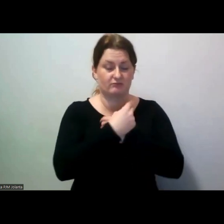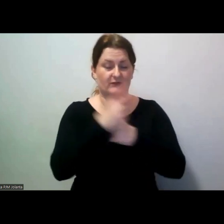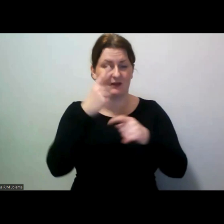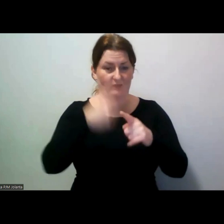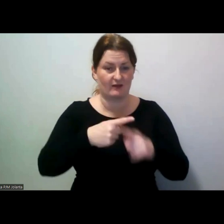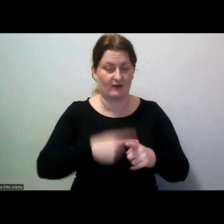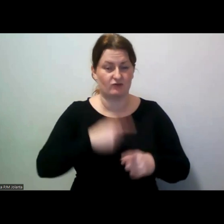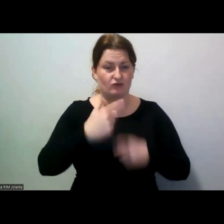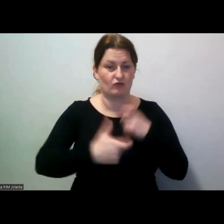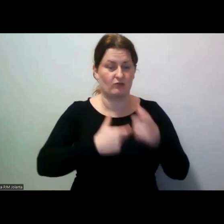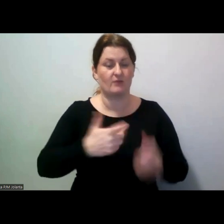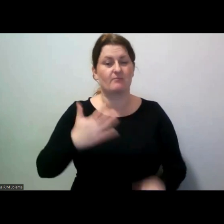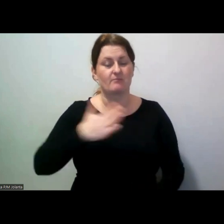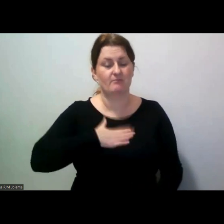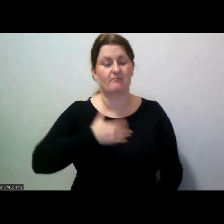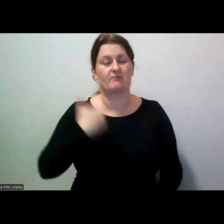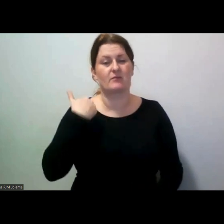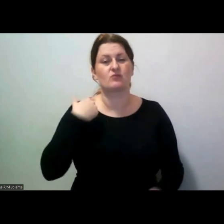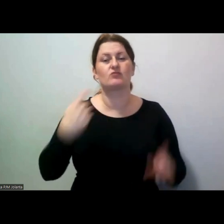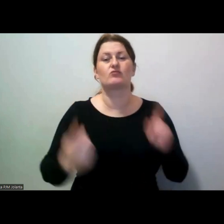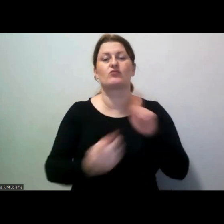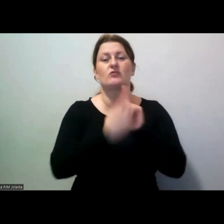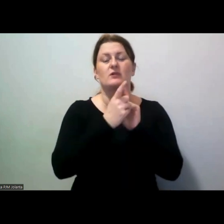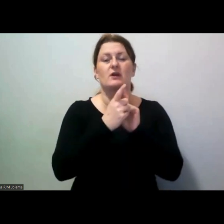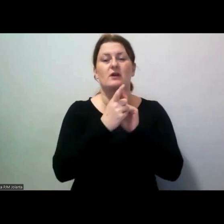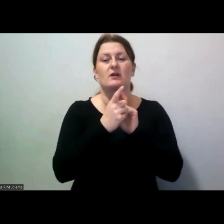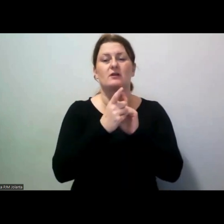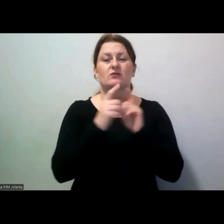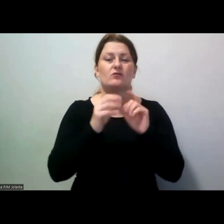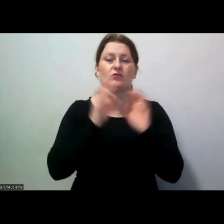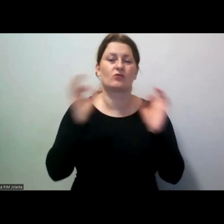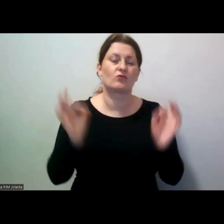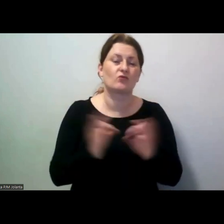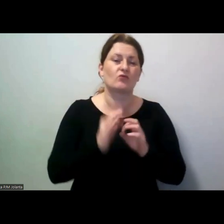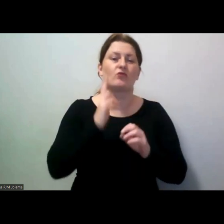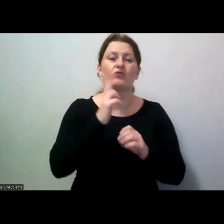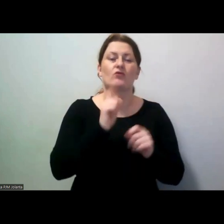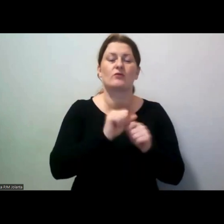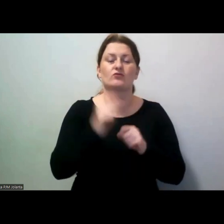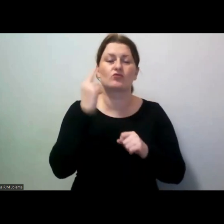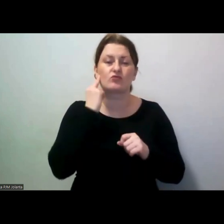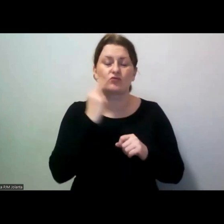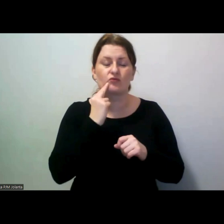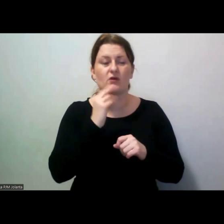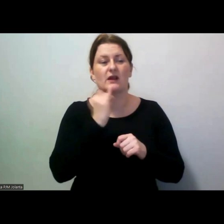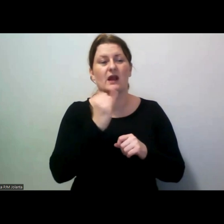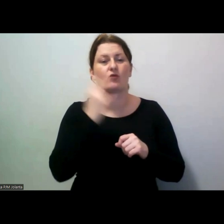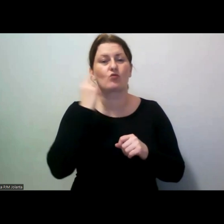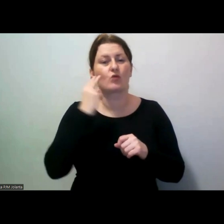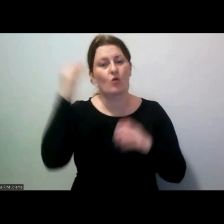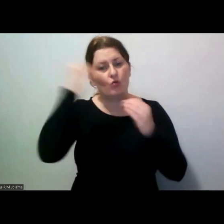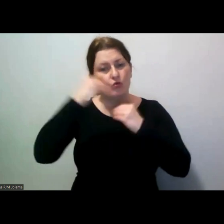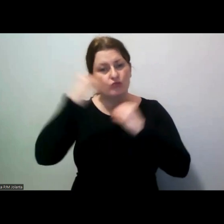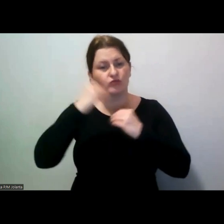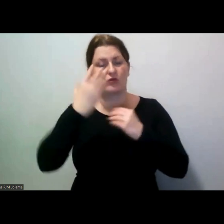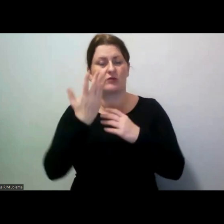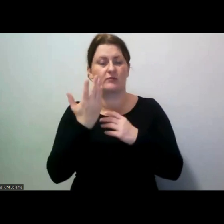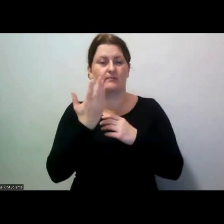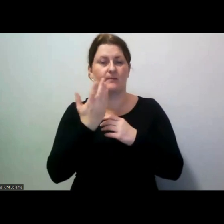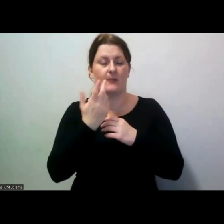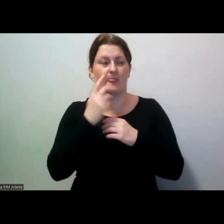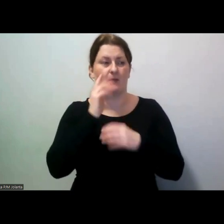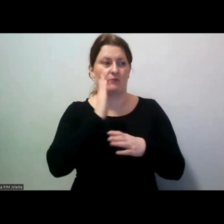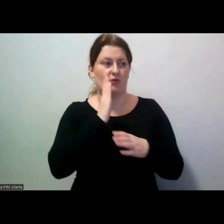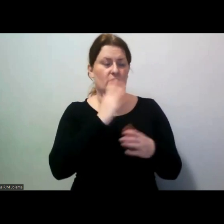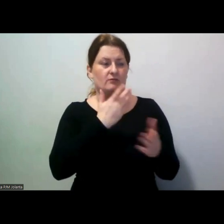testu, mieliśmy takie spotkanie w ogóle o tym, kim są głusi, jak się głusi uczniowie uczą. I okazywało się,